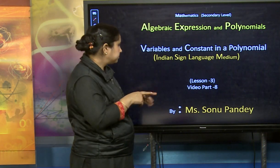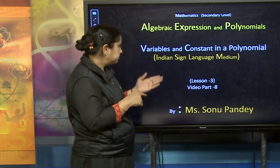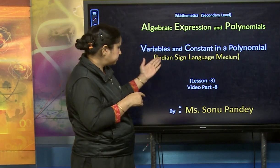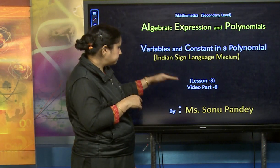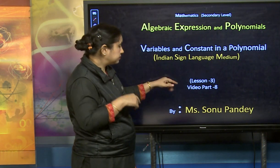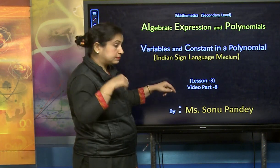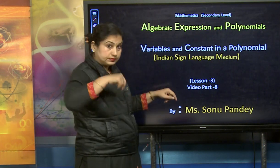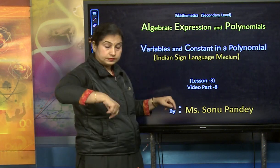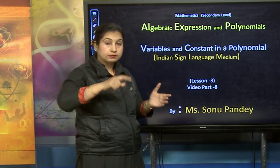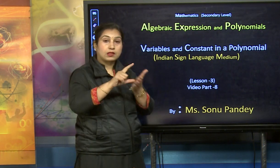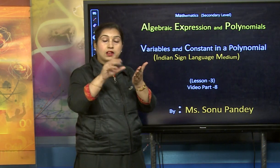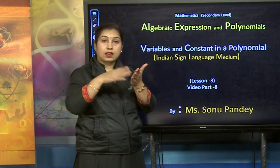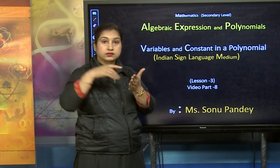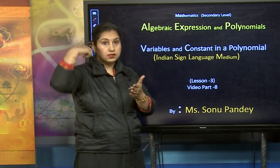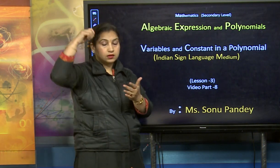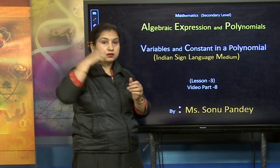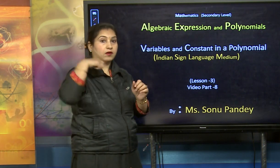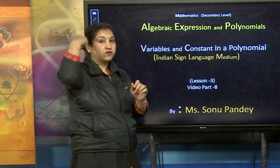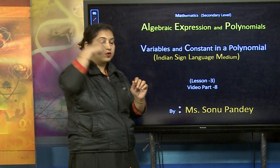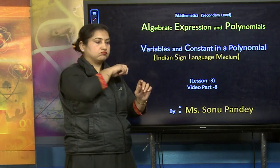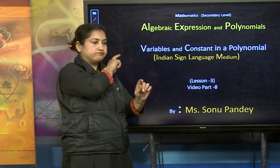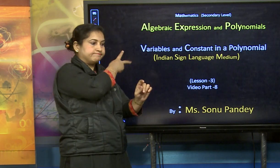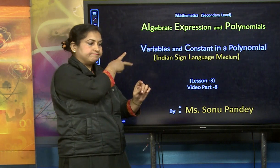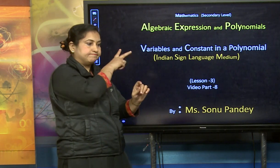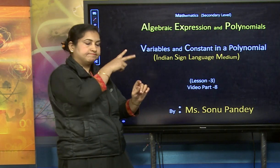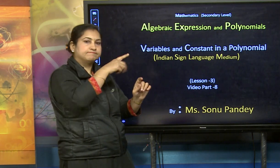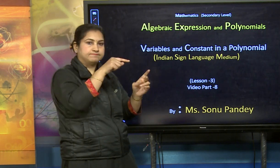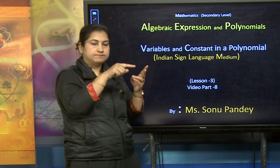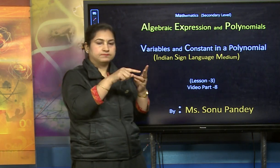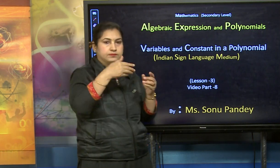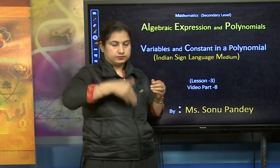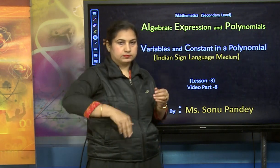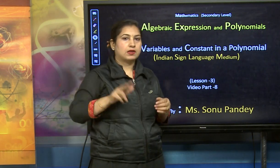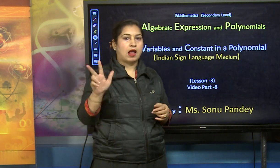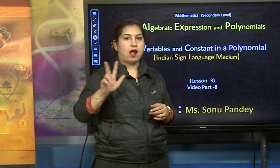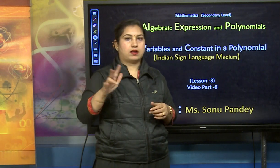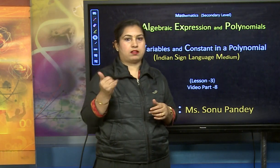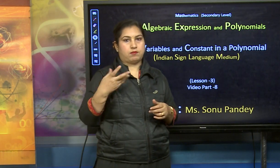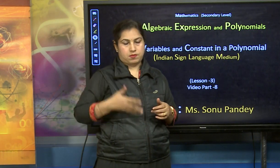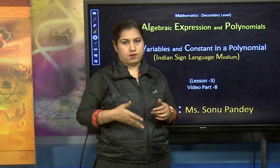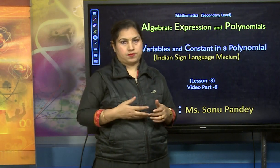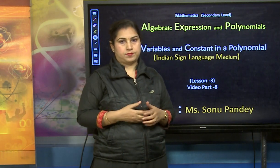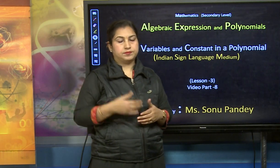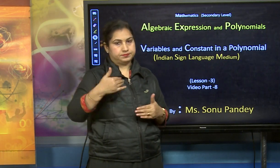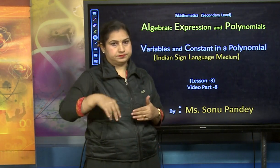है और यह हमारे पाठ 3 की आठ नंबर की वीडियो